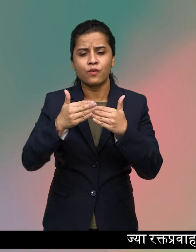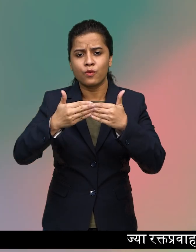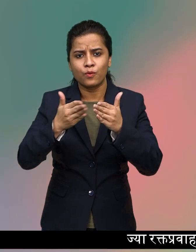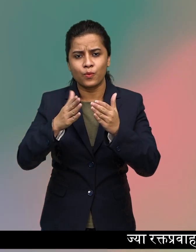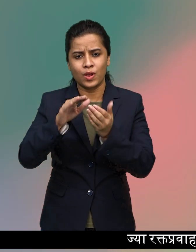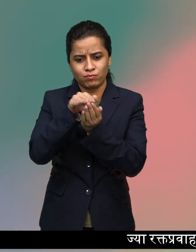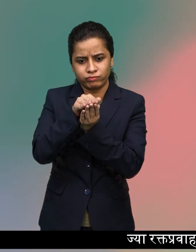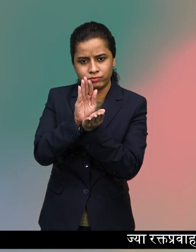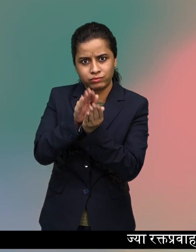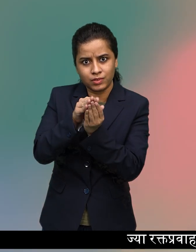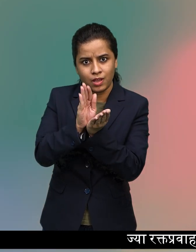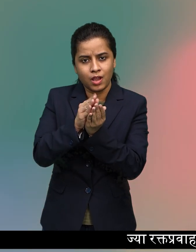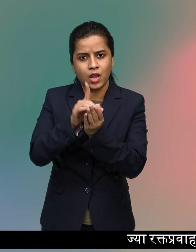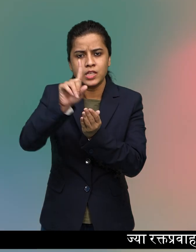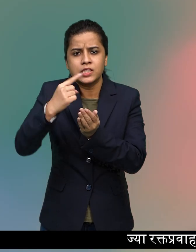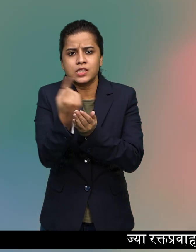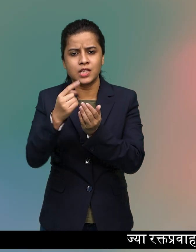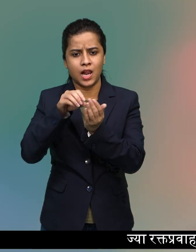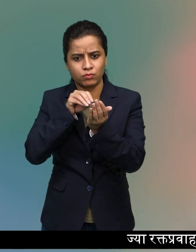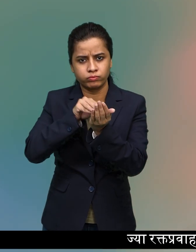ज्या रक्तप्रवाह एका दिशेनेच नियंत्रित करतात